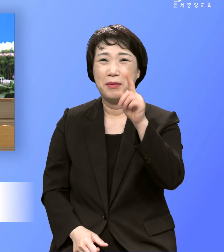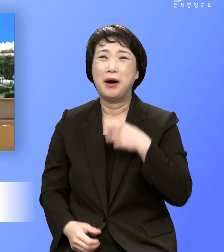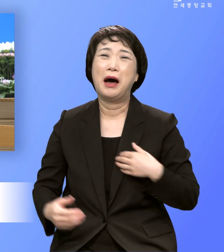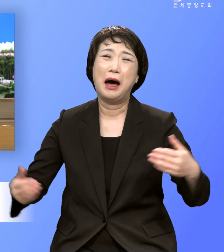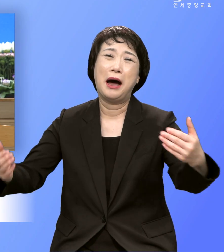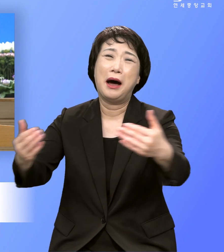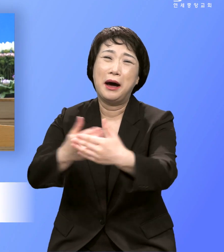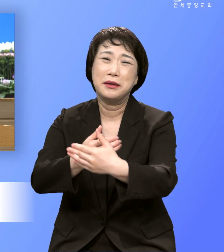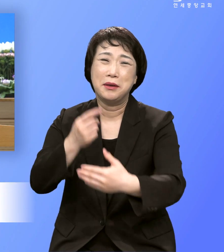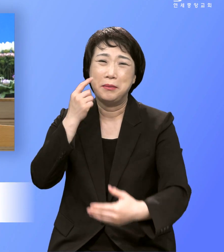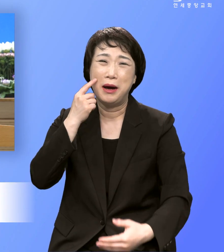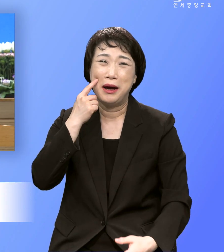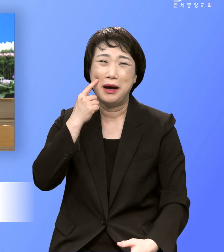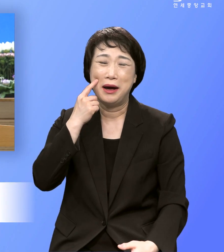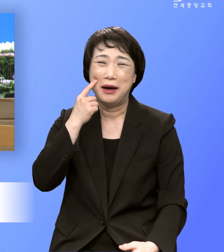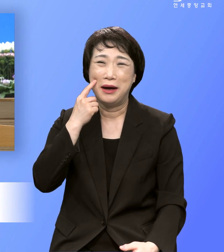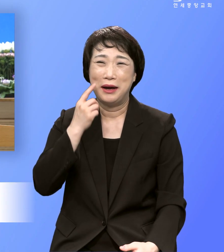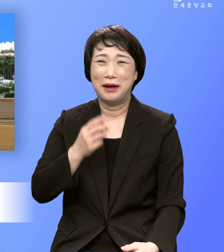안아봐.